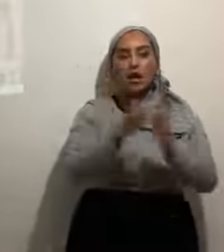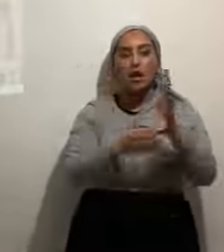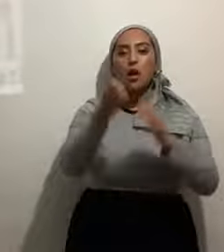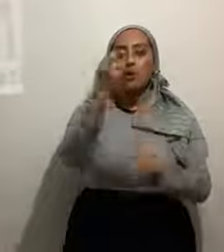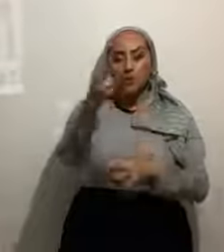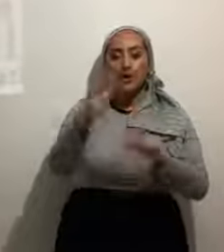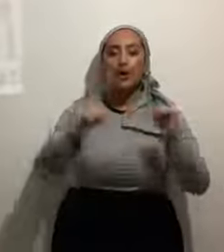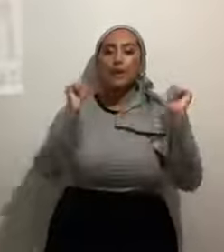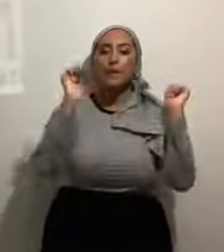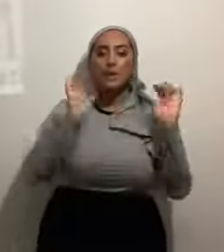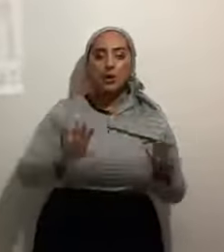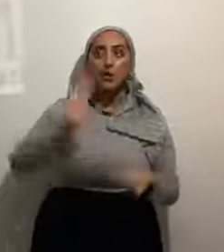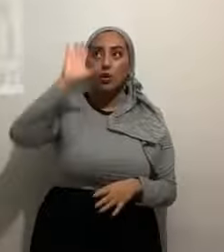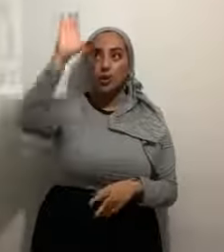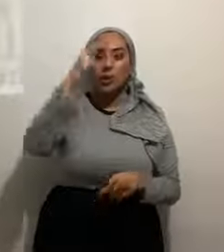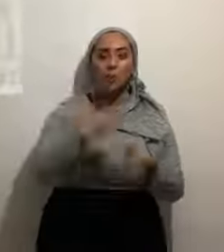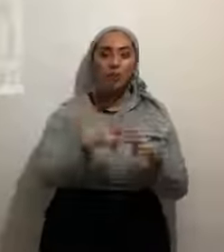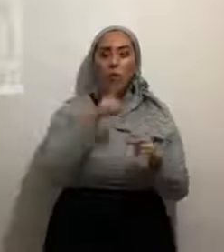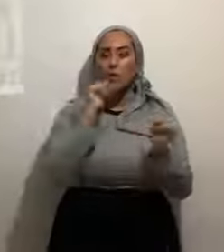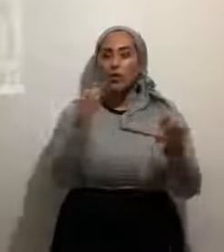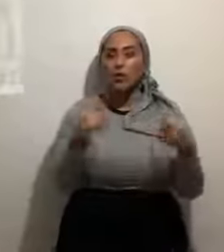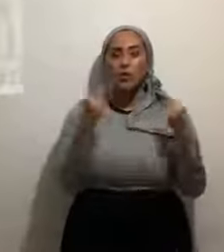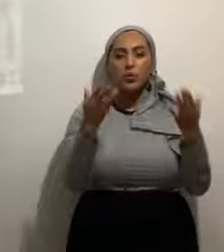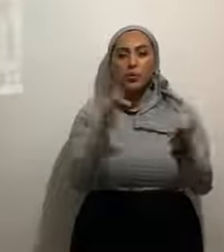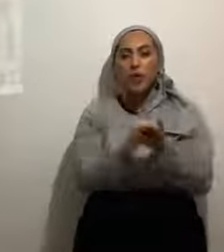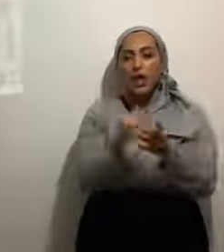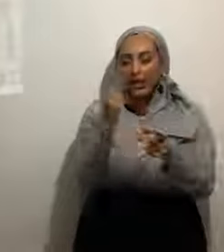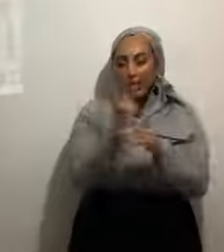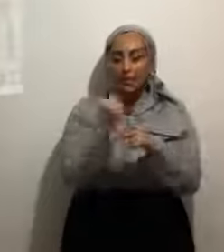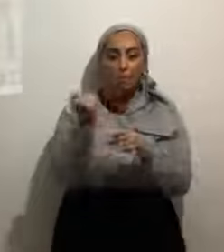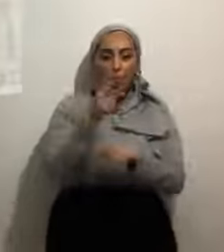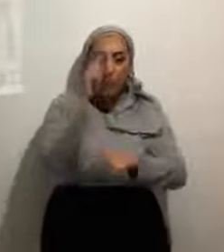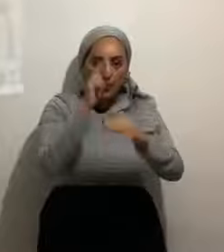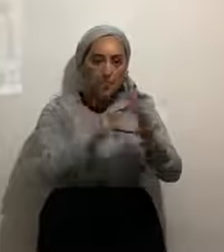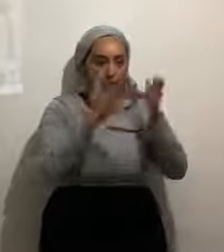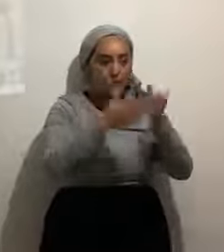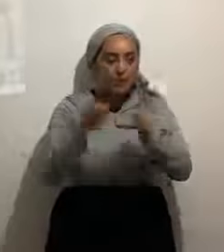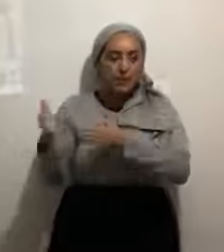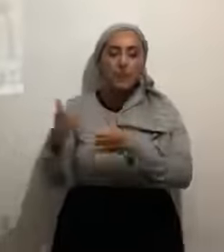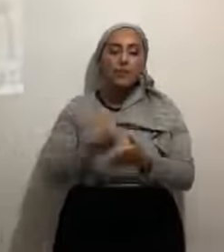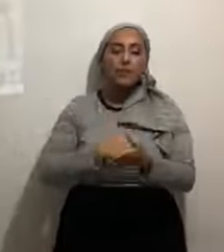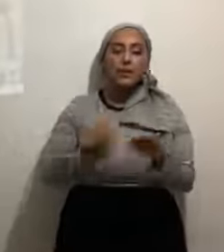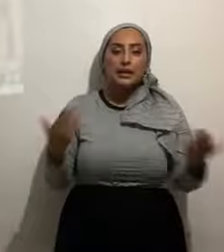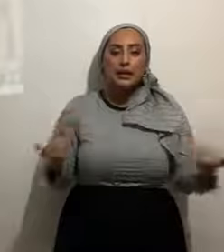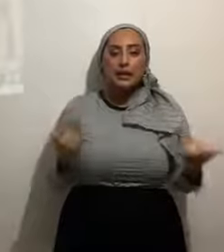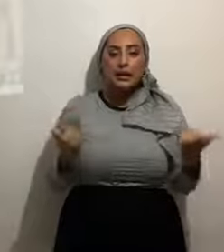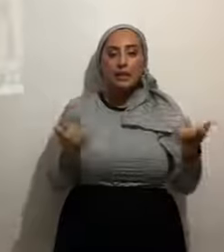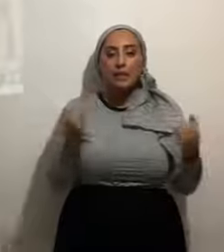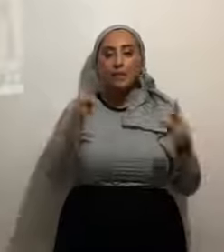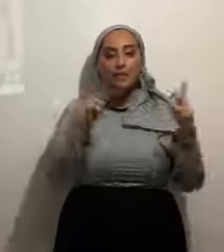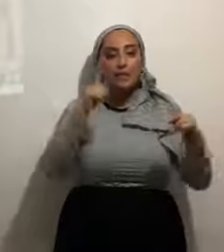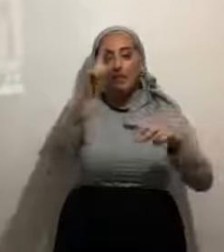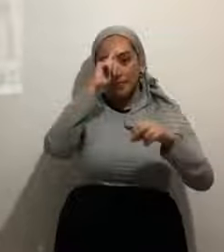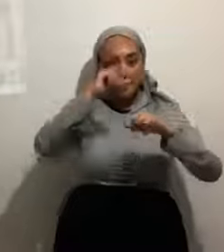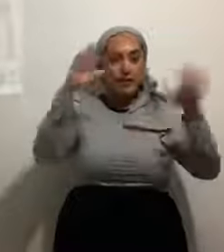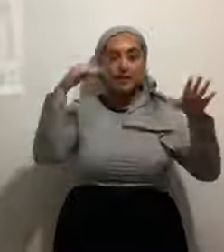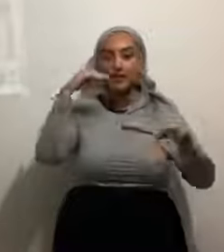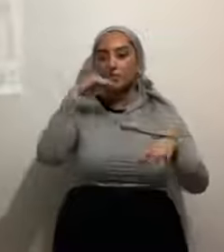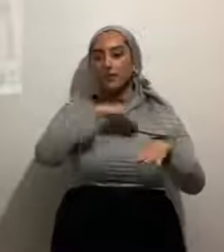Bendito es tu nombre. ¿Quién puede hacer eso de cumplir las profecías? Y por favor, ahorita sacan cada Mesías, entre comillas, y cada